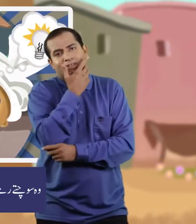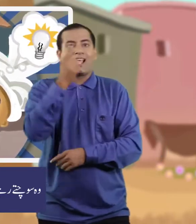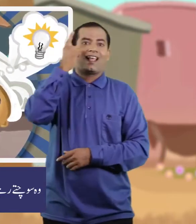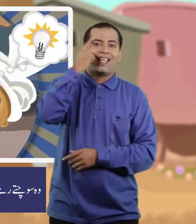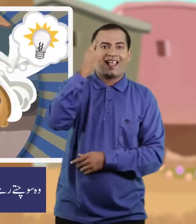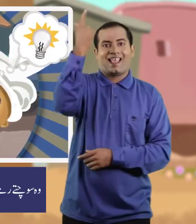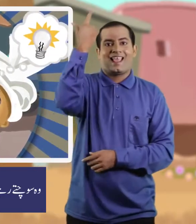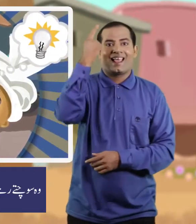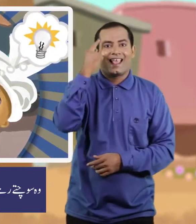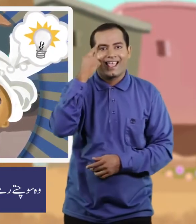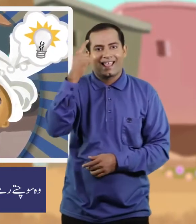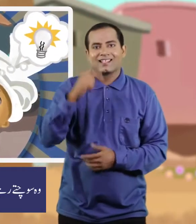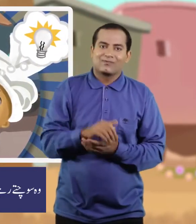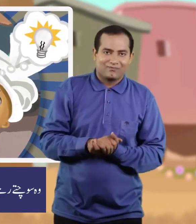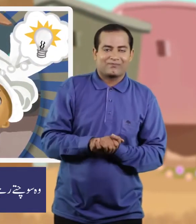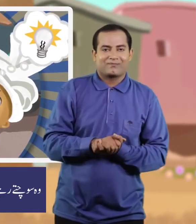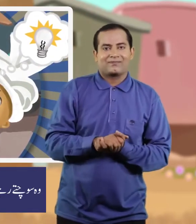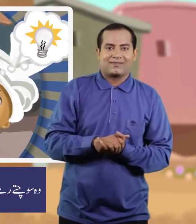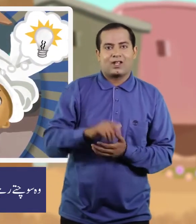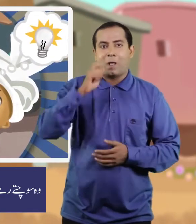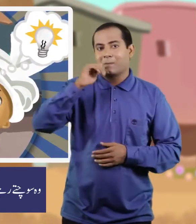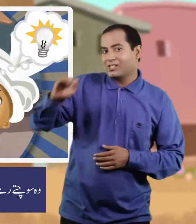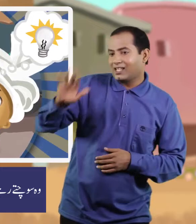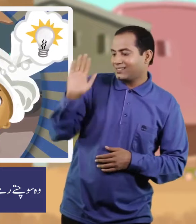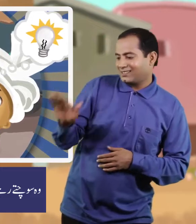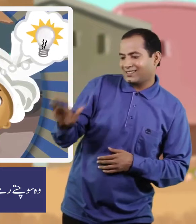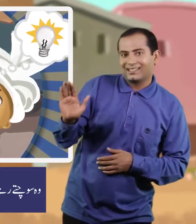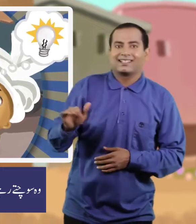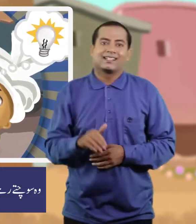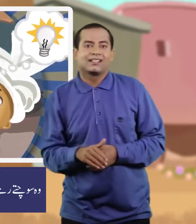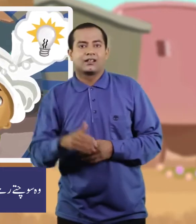सोचते आखिरकार बाप के दिमाग में एक खयाल आया.